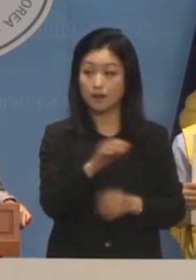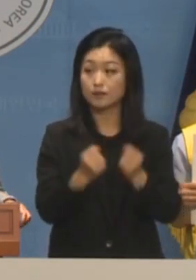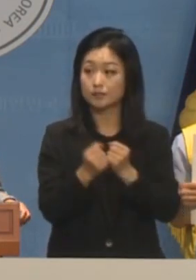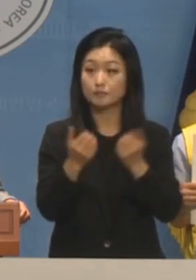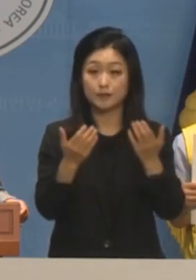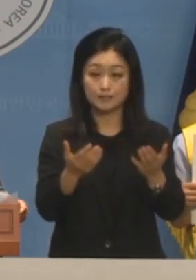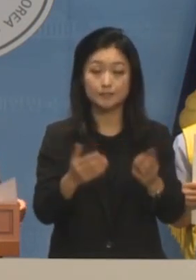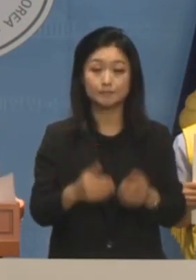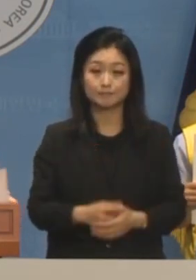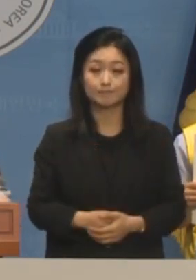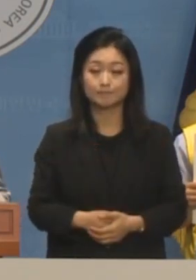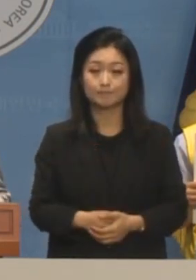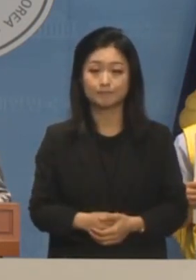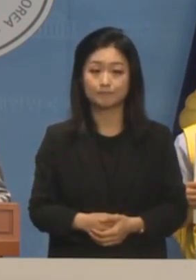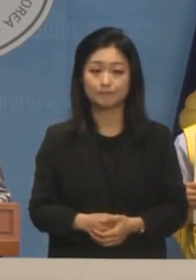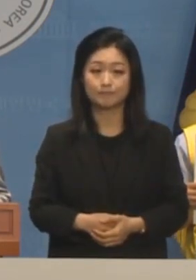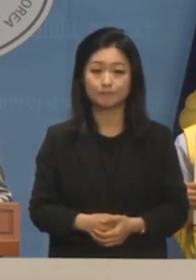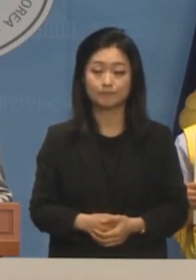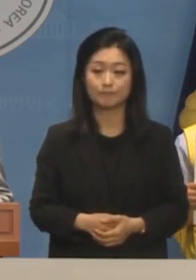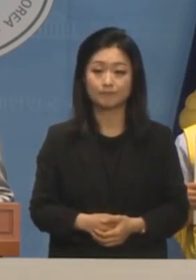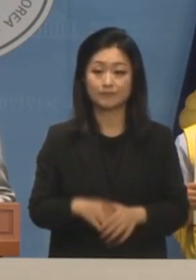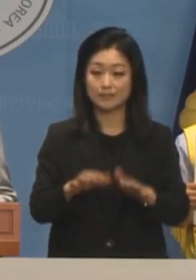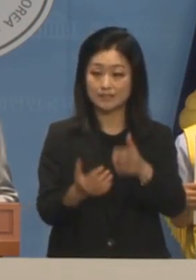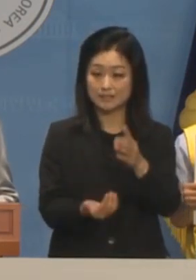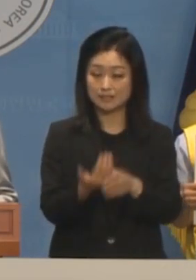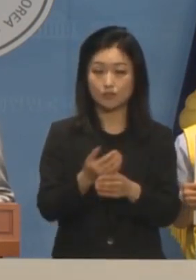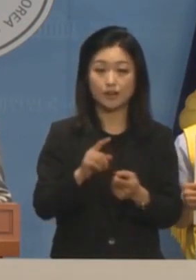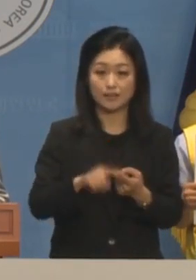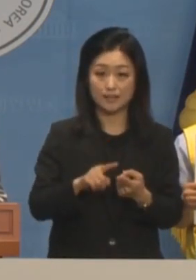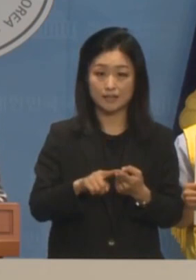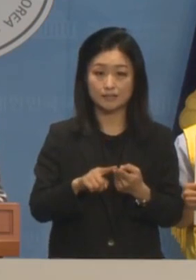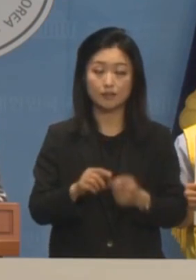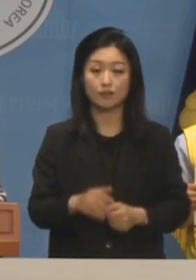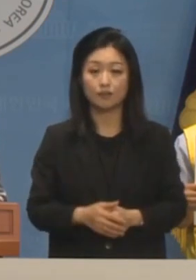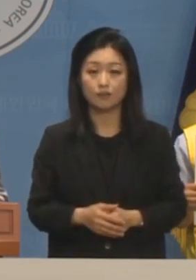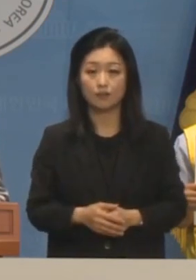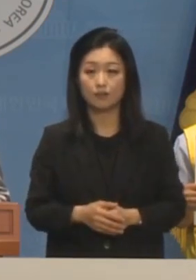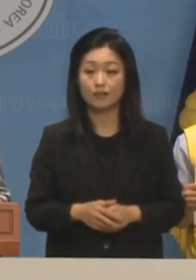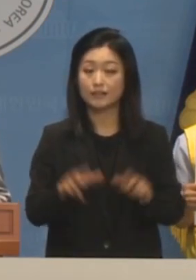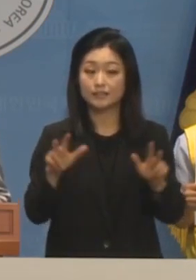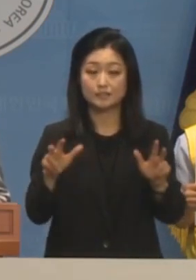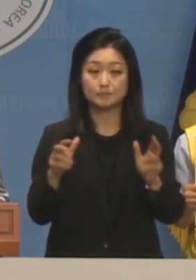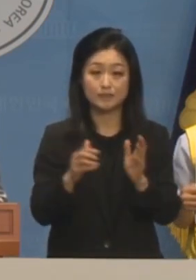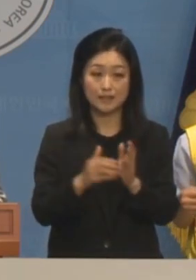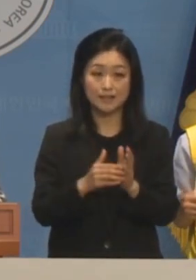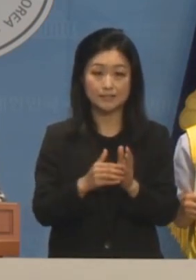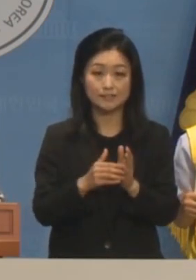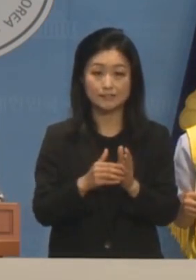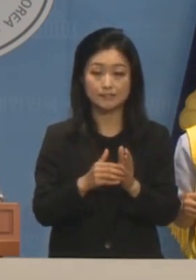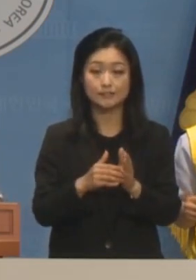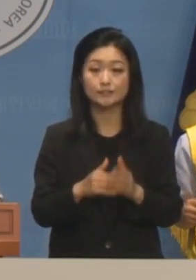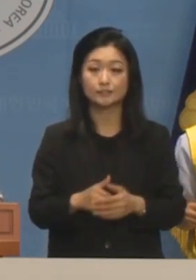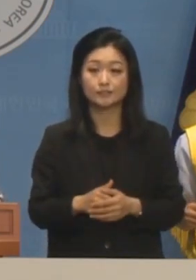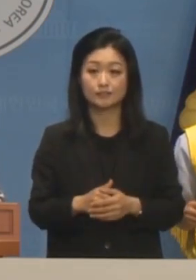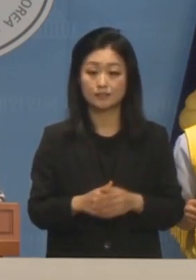한번 강조드리면서 이 사안이 단지 지금까지